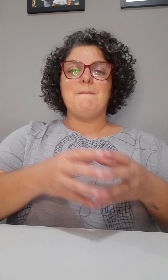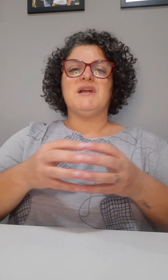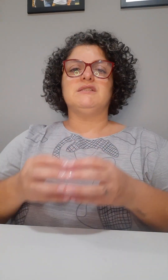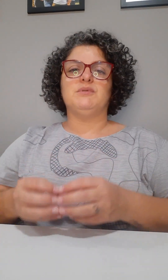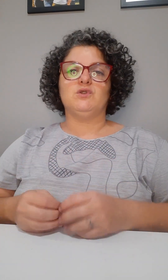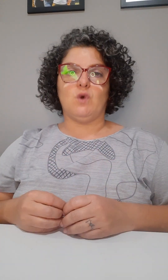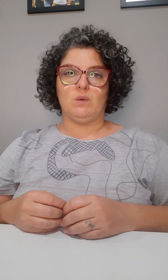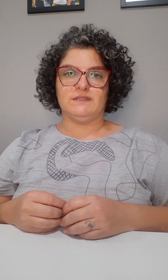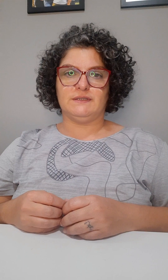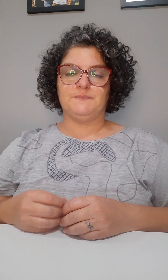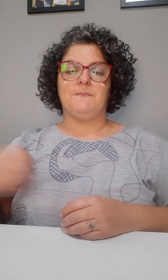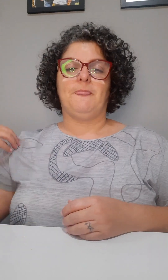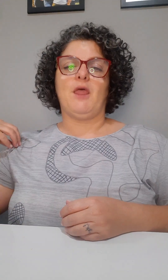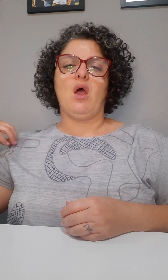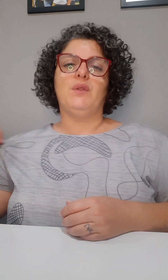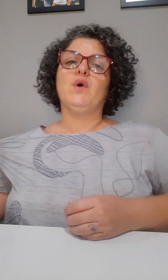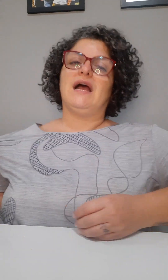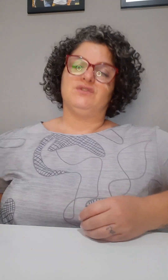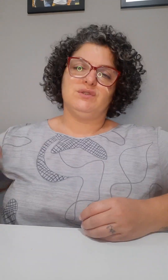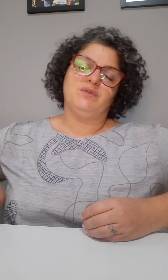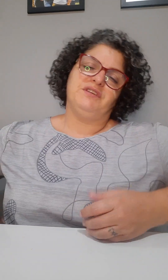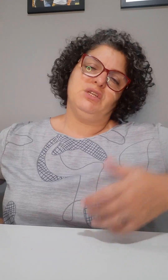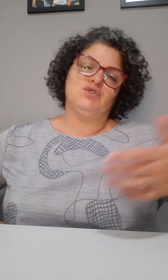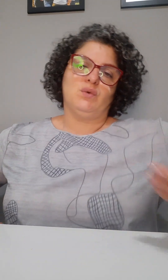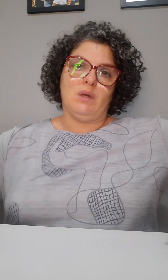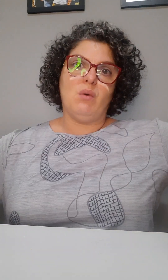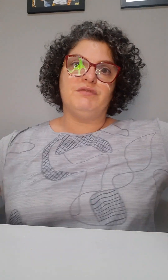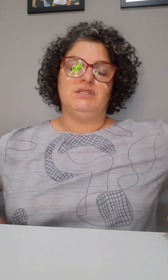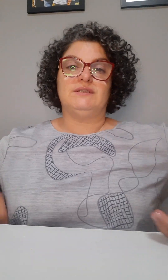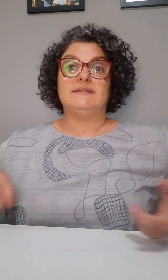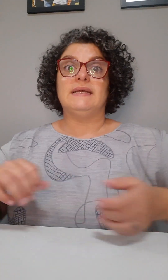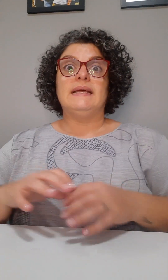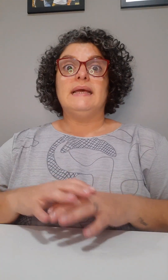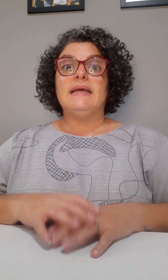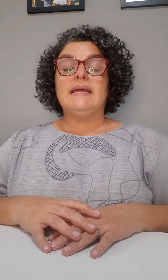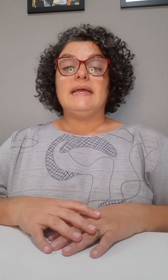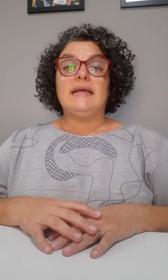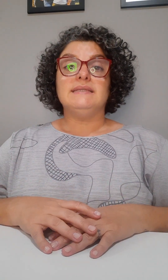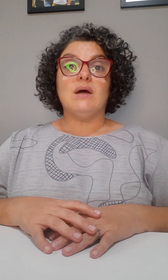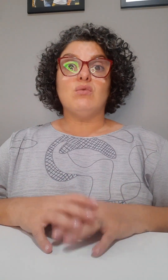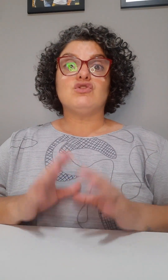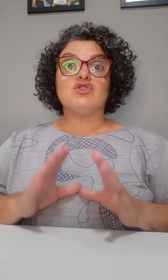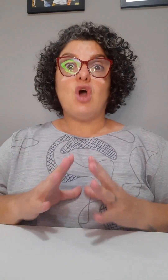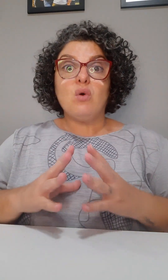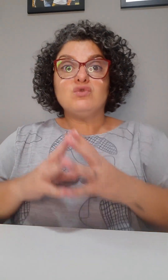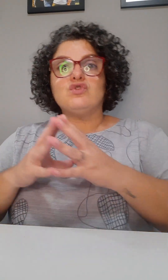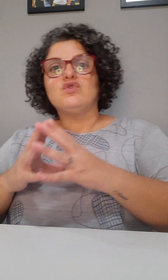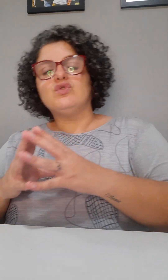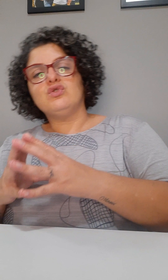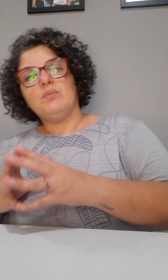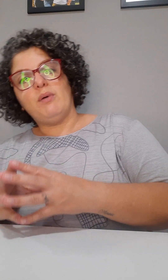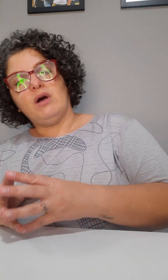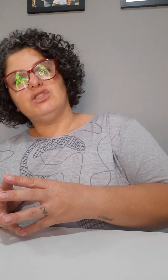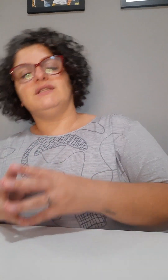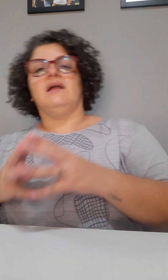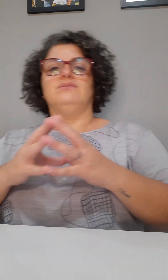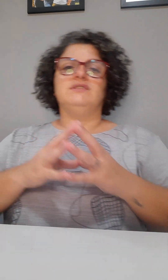as pessoas. No caso, os ouvintes ou não ouvintes. Então, só um surdo pode dar um